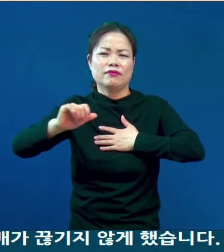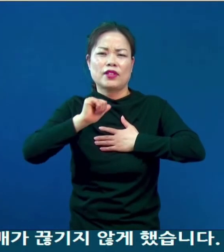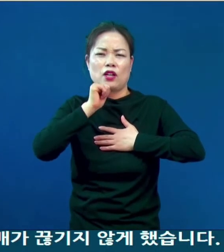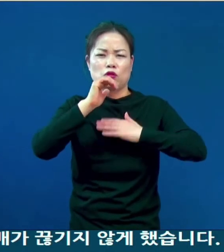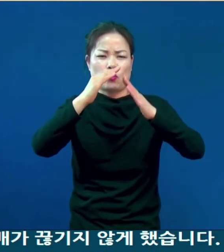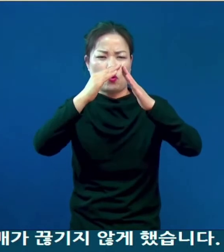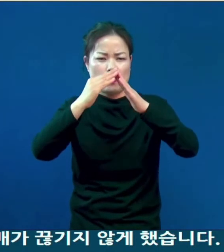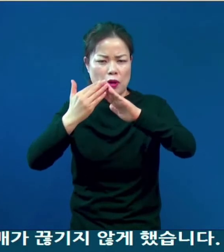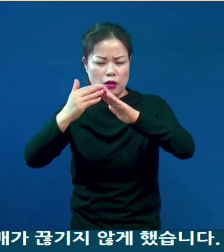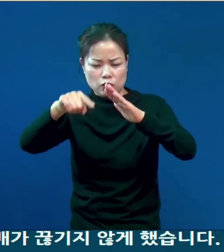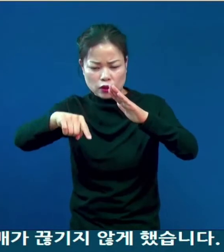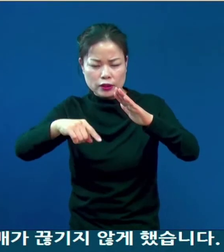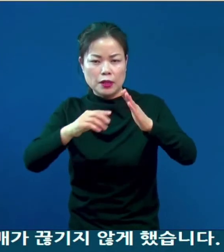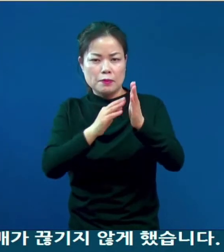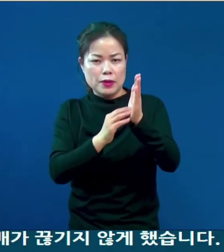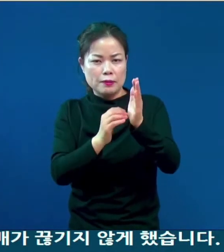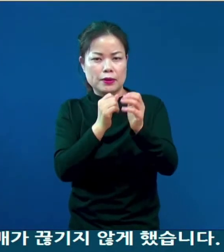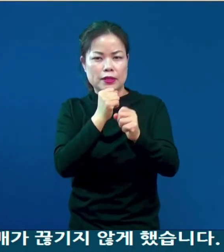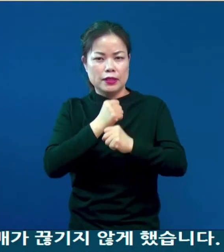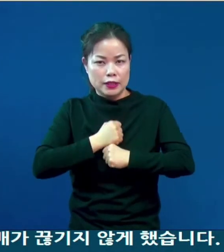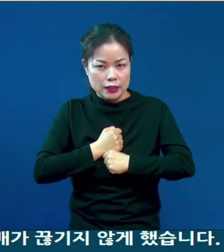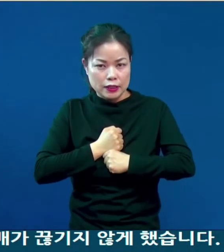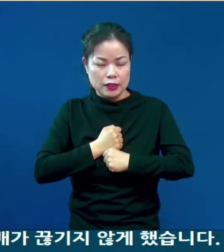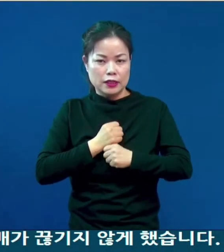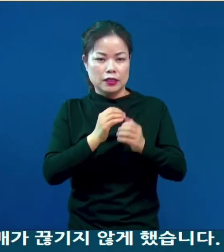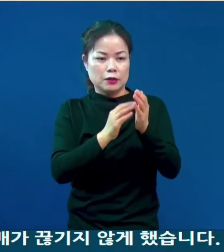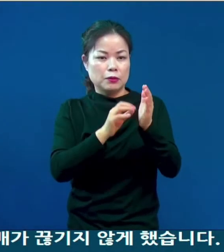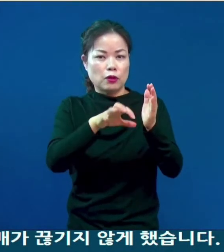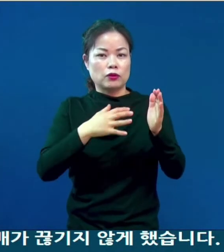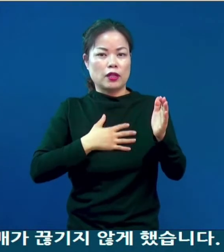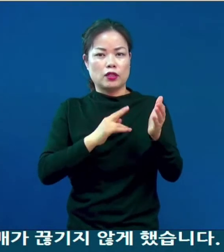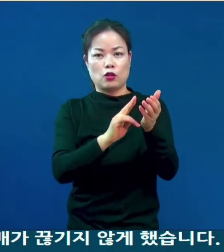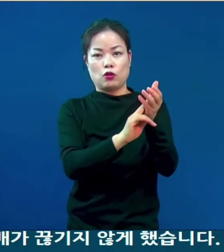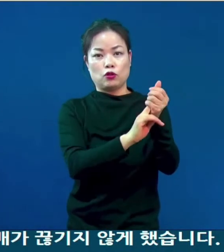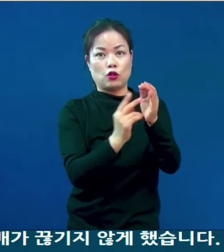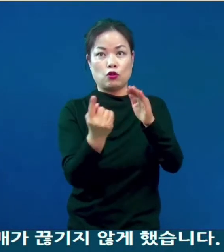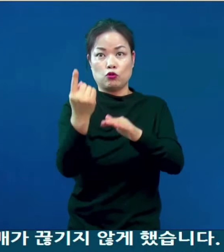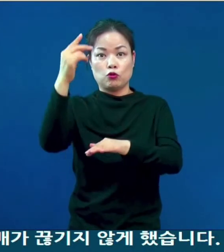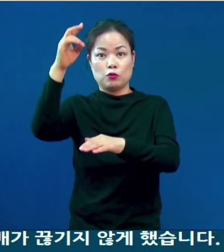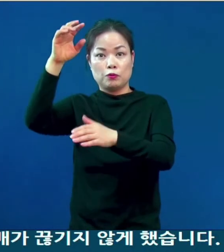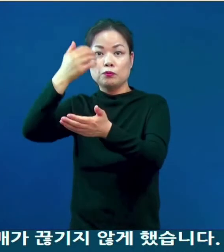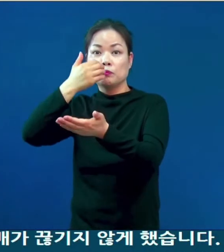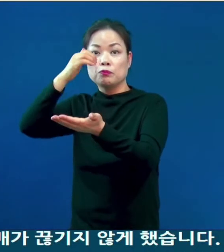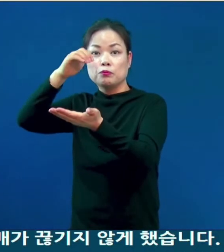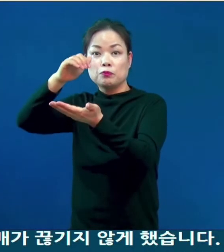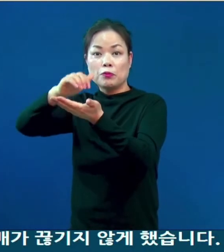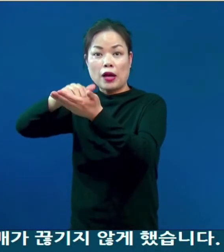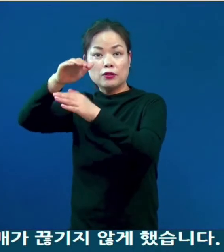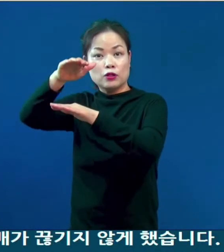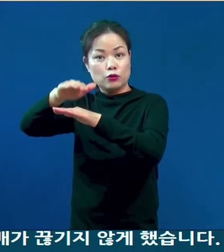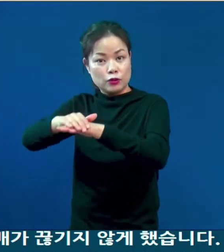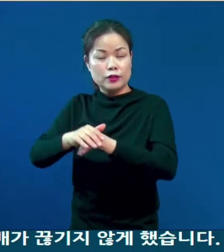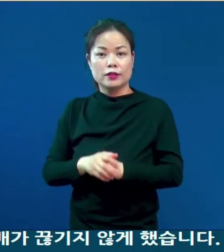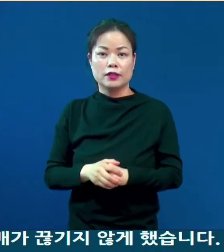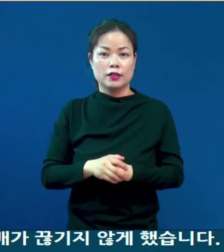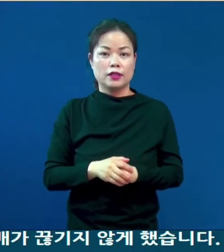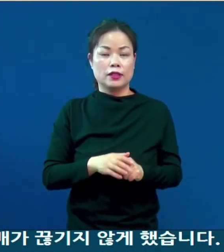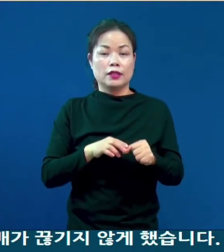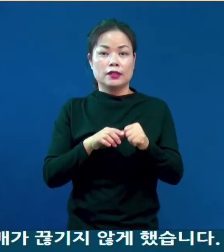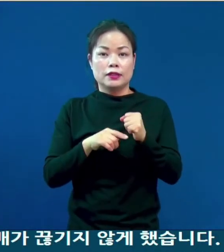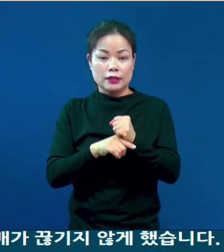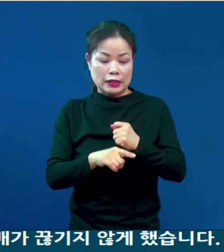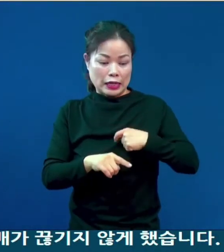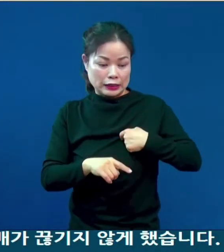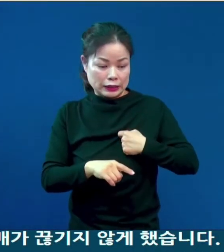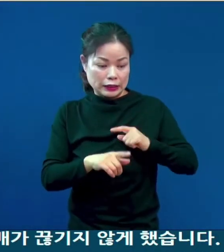비밀히 지키시고 그의 장막 은밀한 곳에 나를 숨기시며 높은 바위 위에 두시리로다. 또 그 이유를